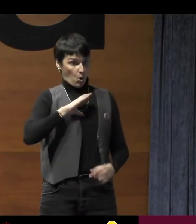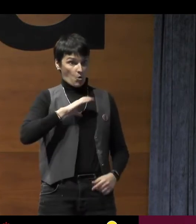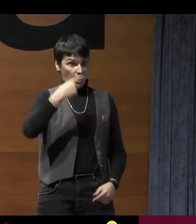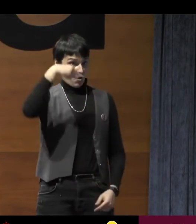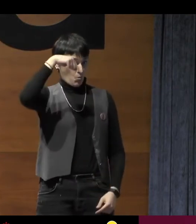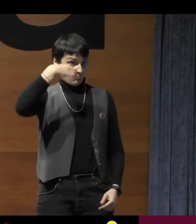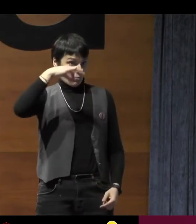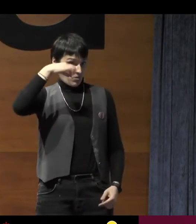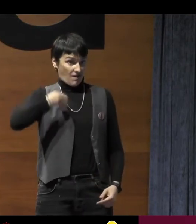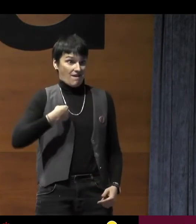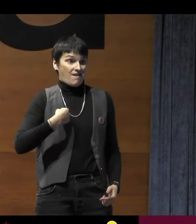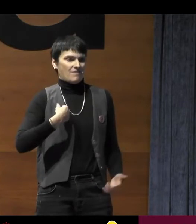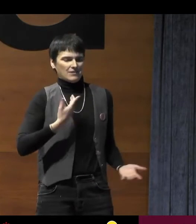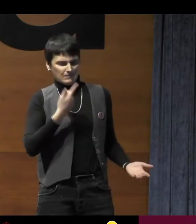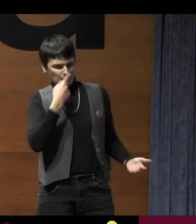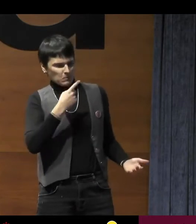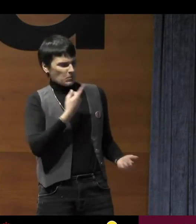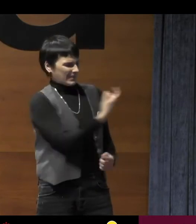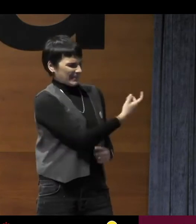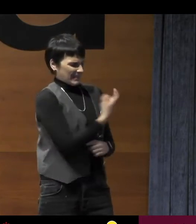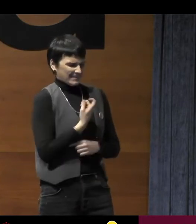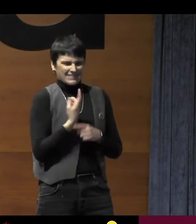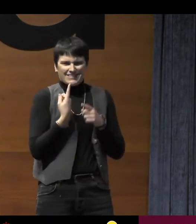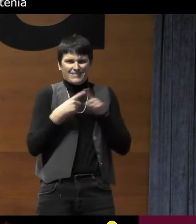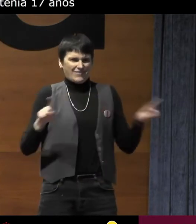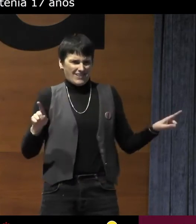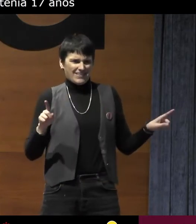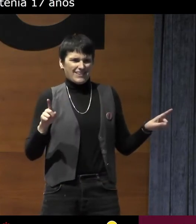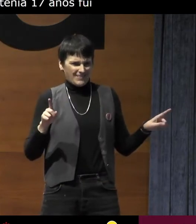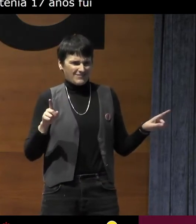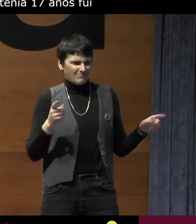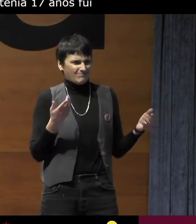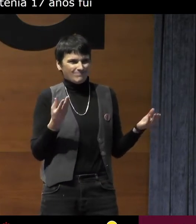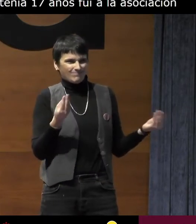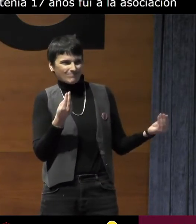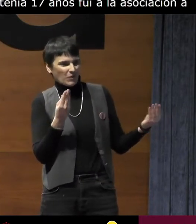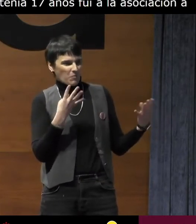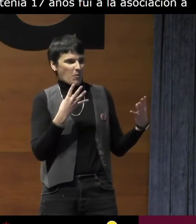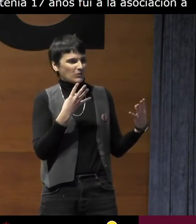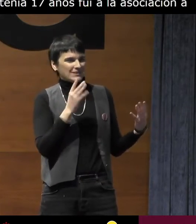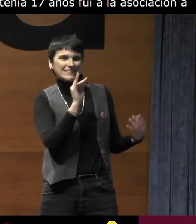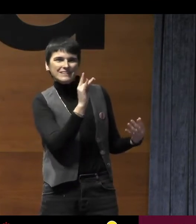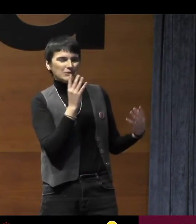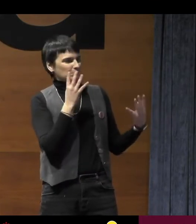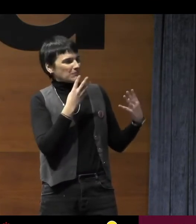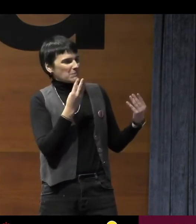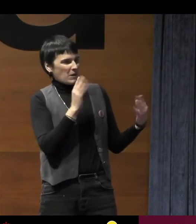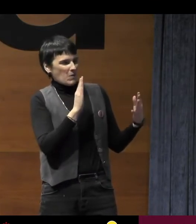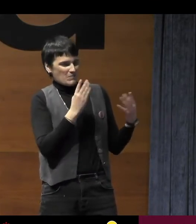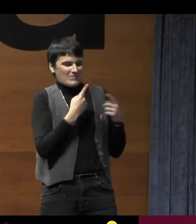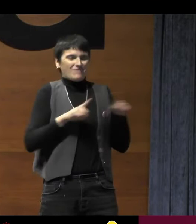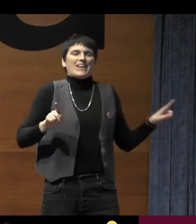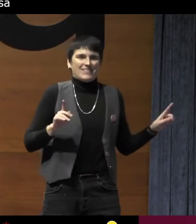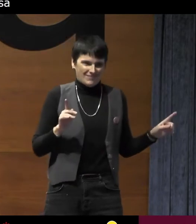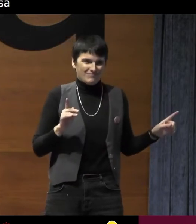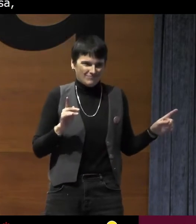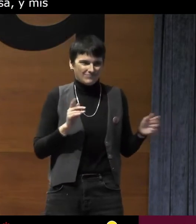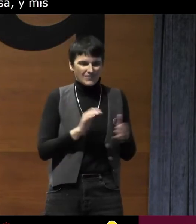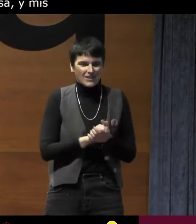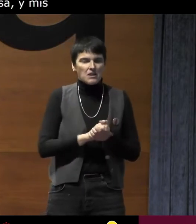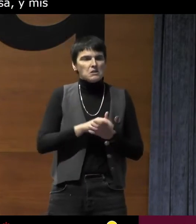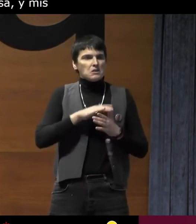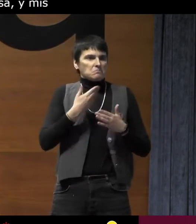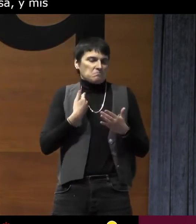lengua de signos francesa, pero mis compañeras y compañeros eran oyentes y, lógicamente, sus intereses eran